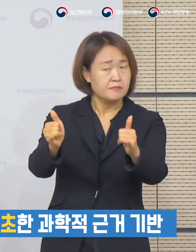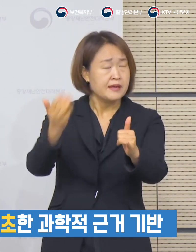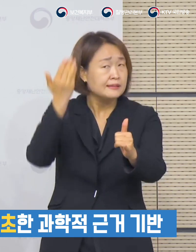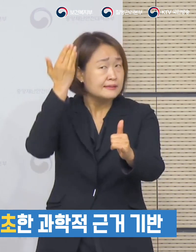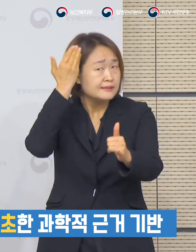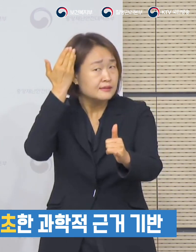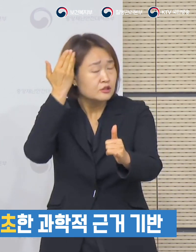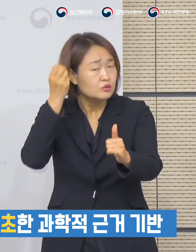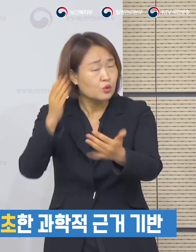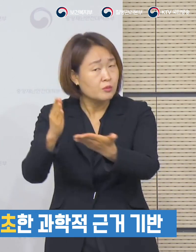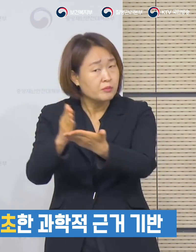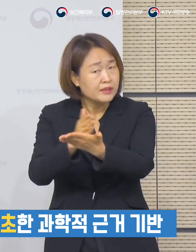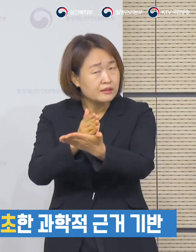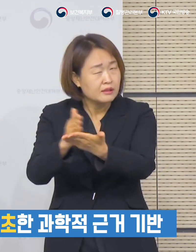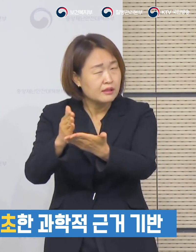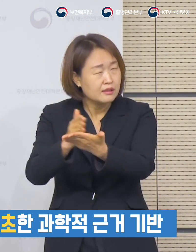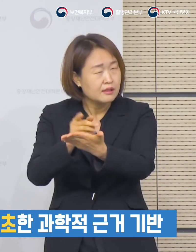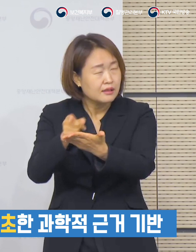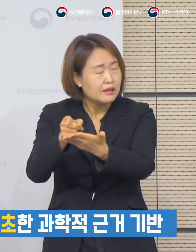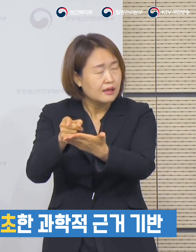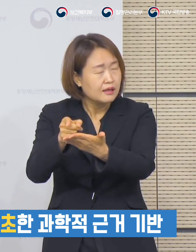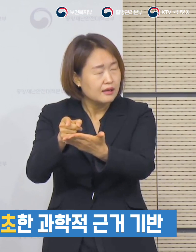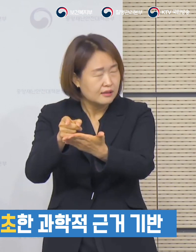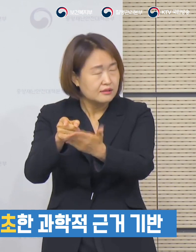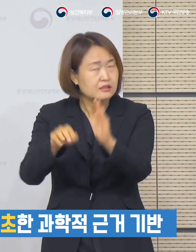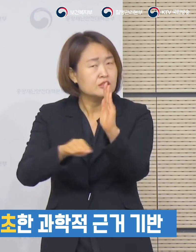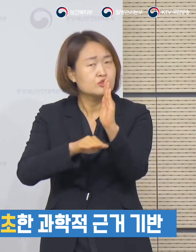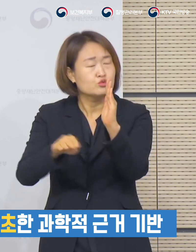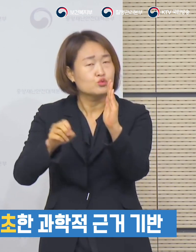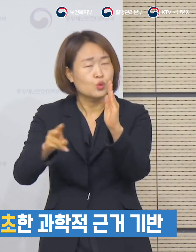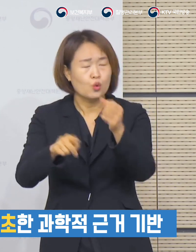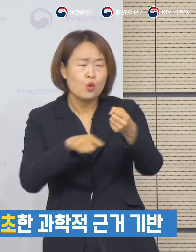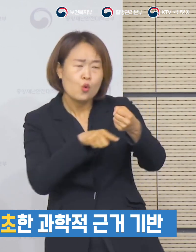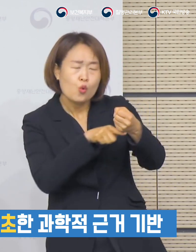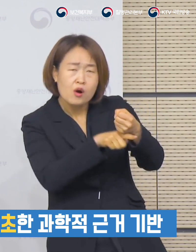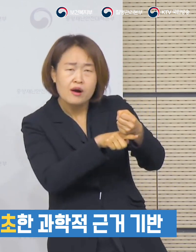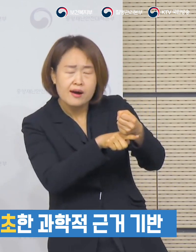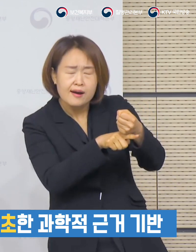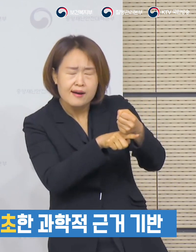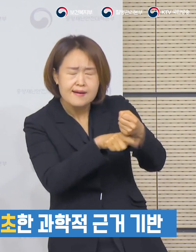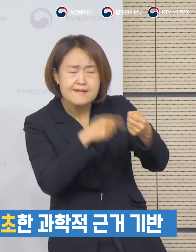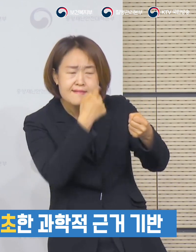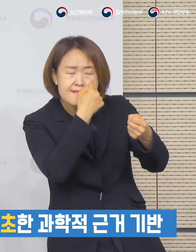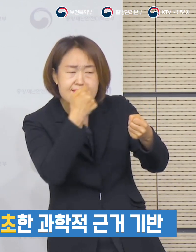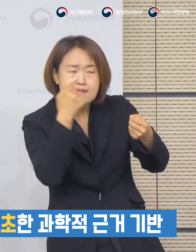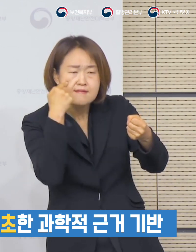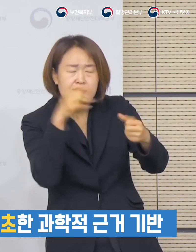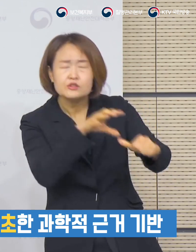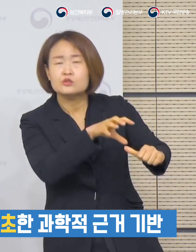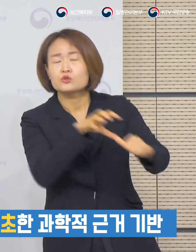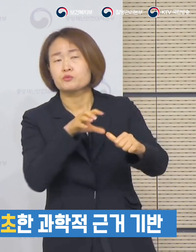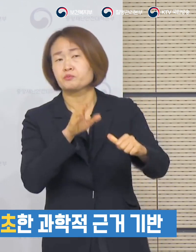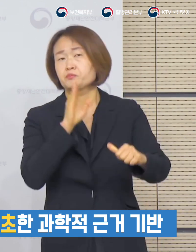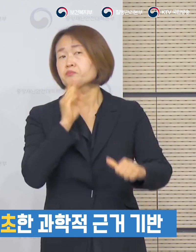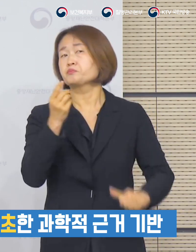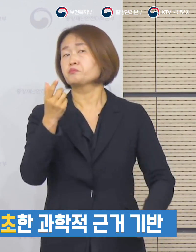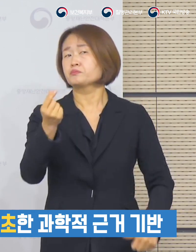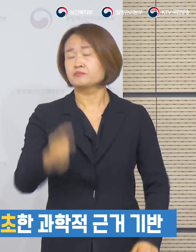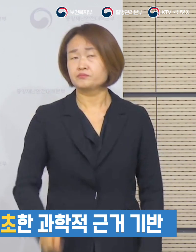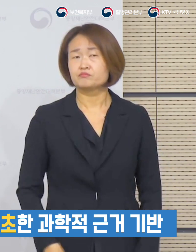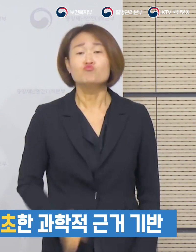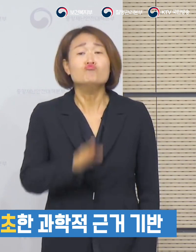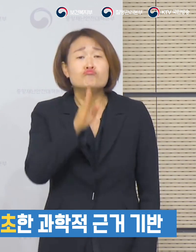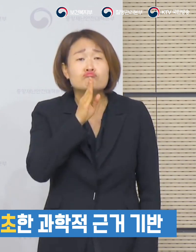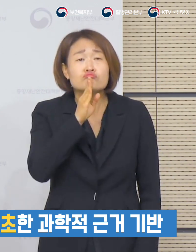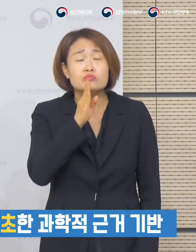지식과 판단에 기초한 그 과학적 근거에 기반하는 것입니다. 당연한